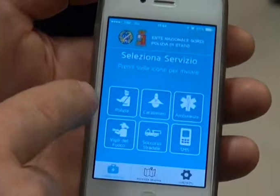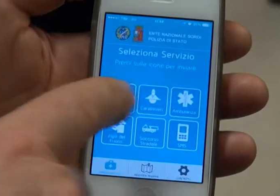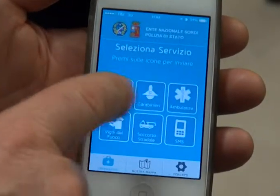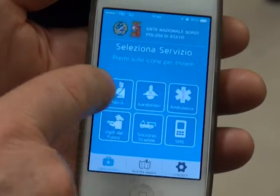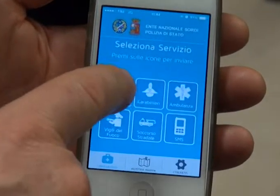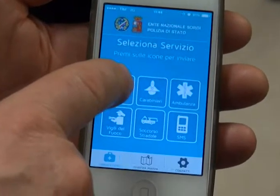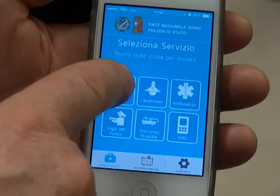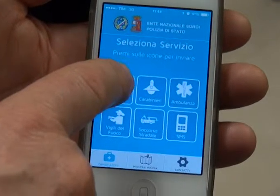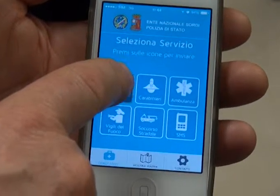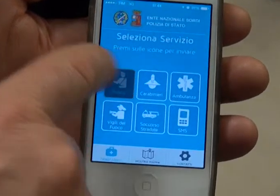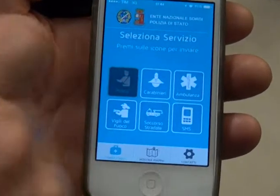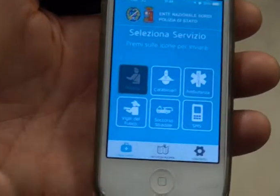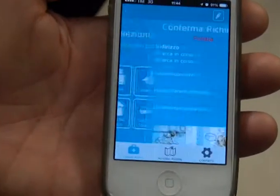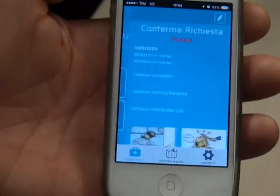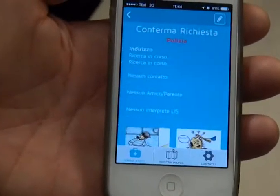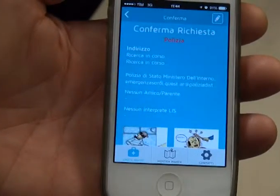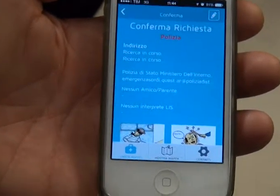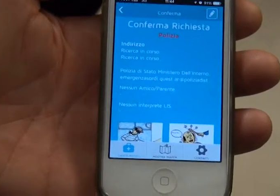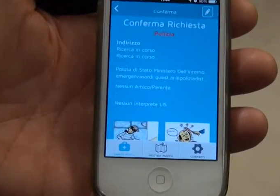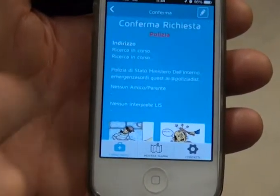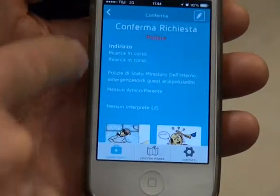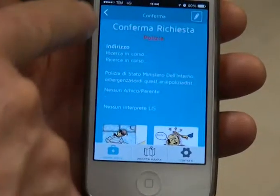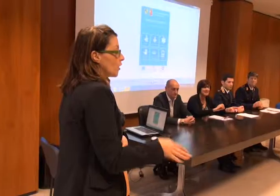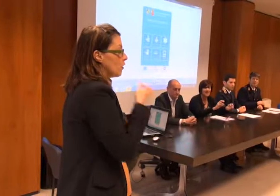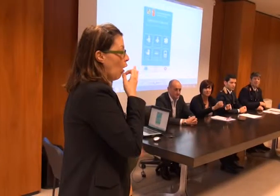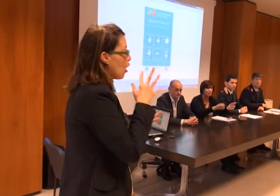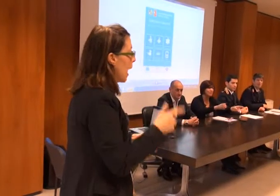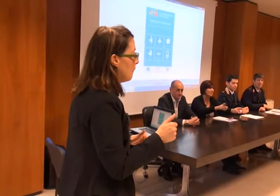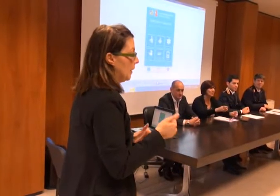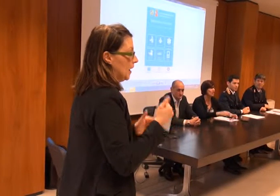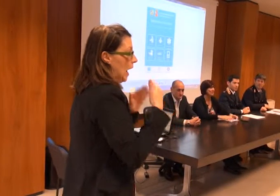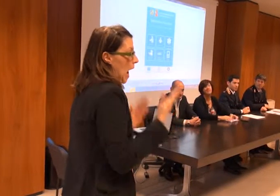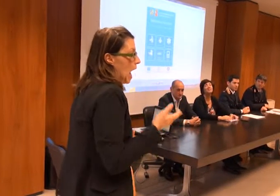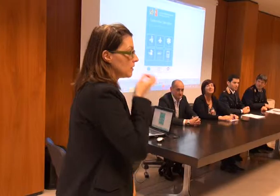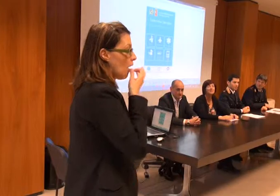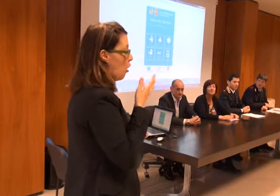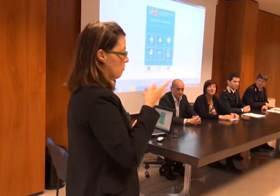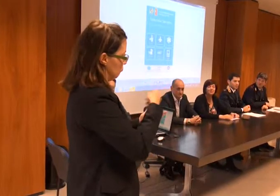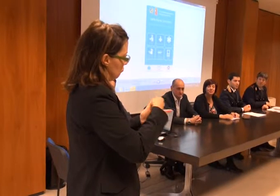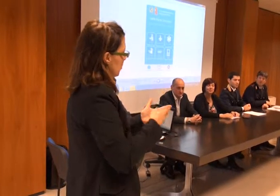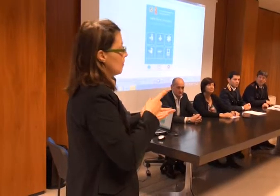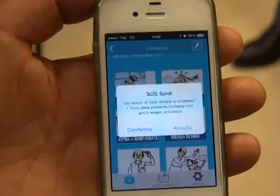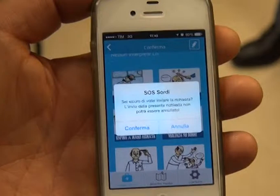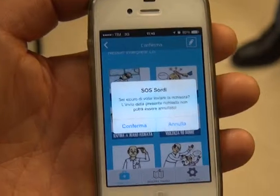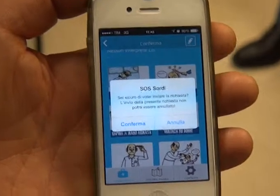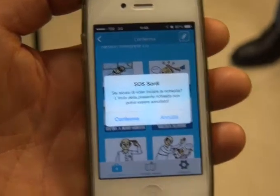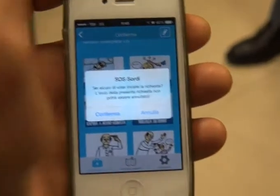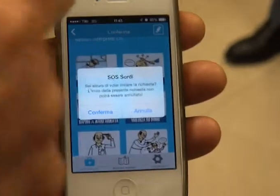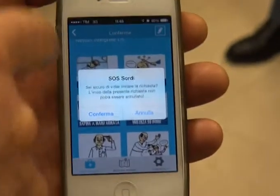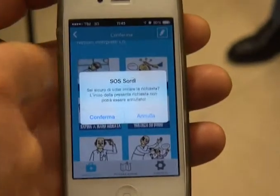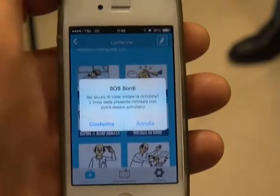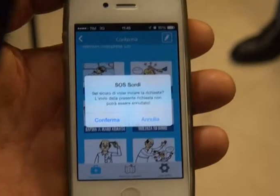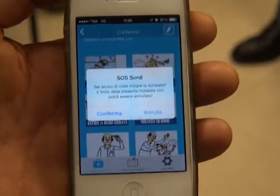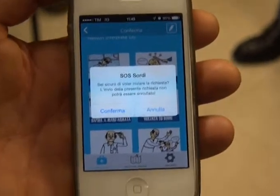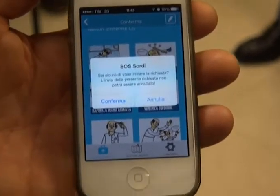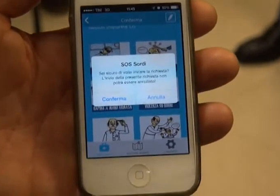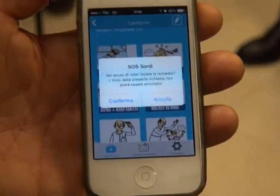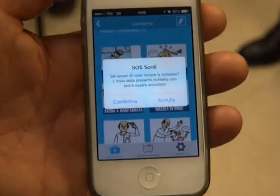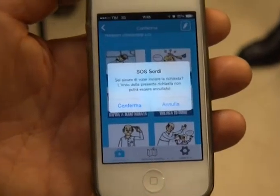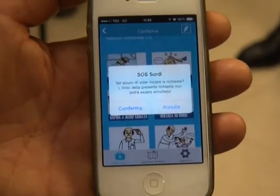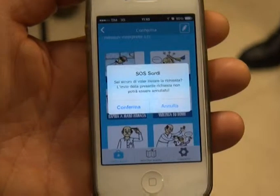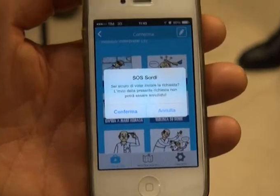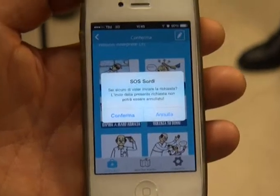arriva anche ad arezzo il progetto sos sordi dap che consentirà ai cittadini non udenti con un semplice click nello smartphone o